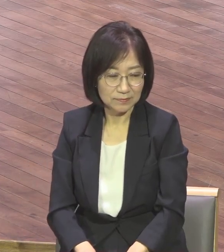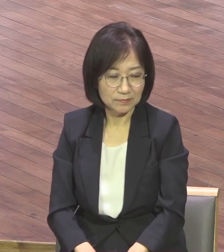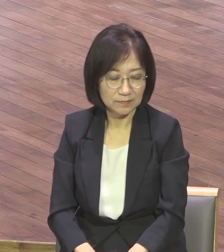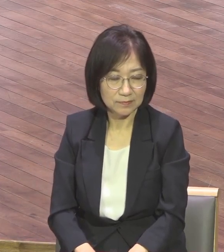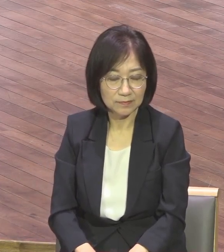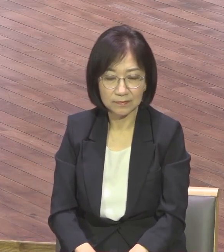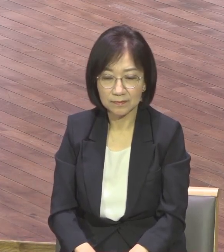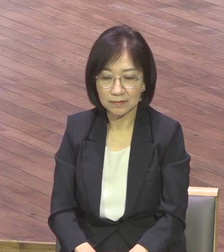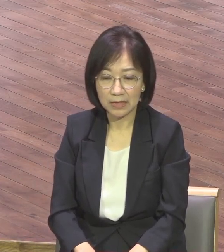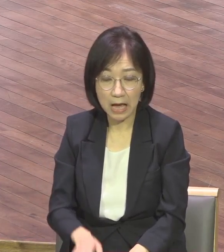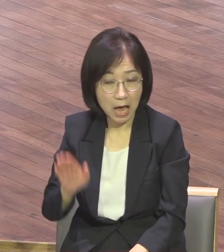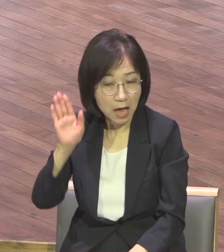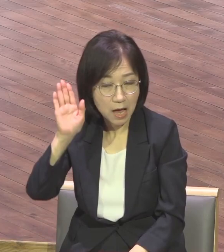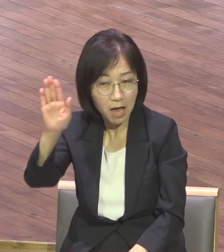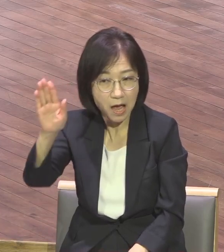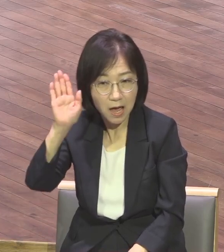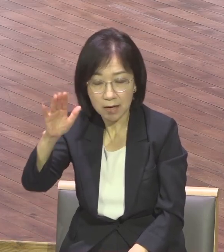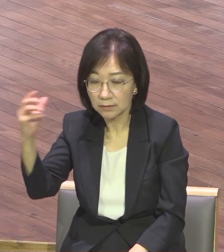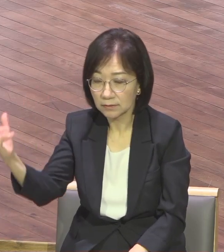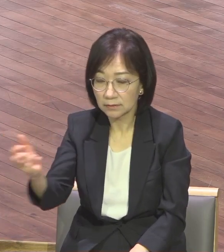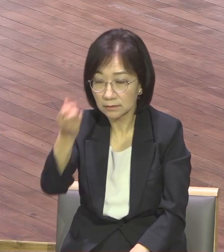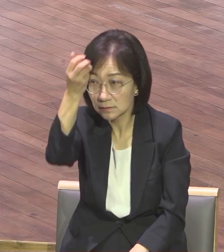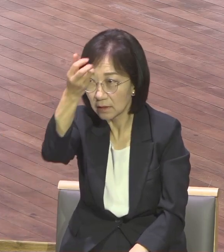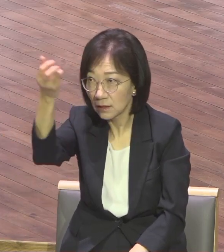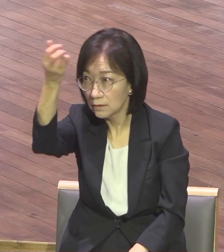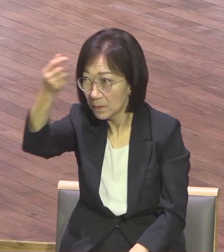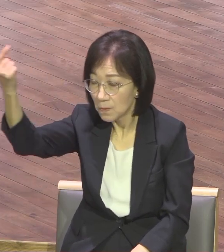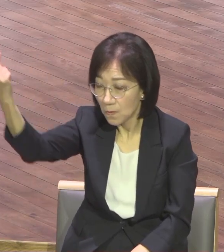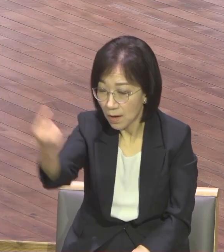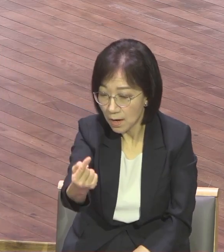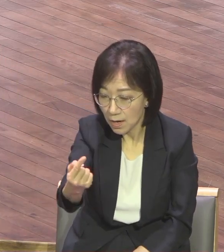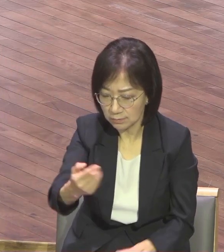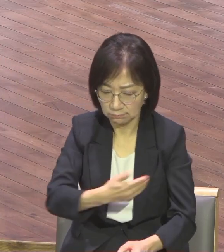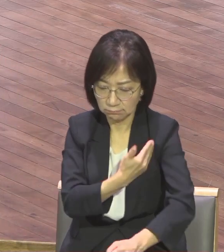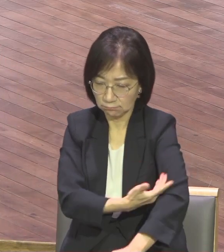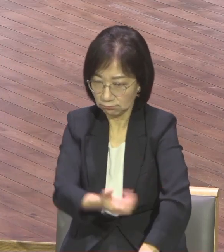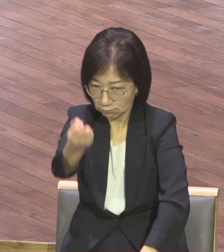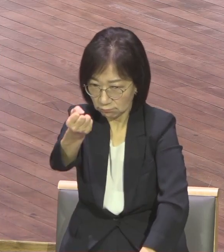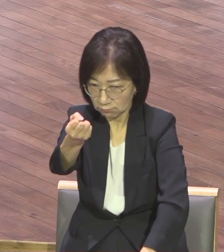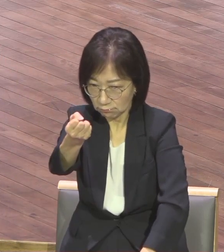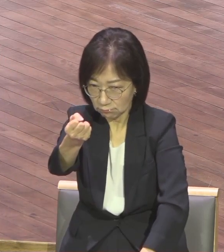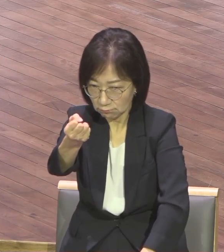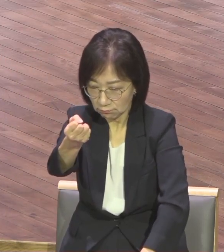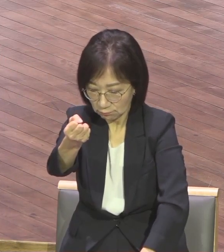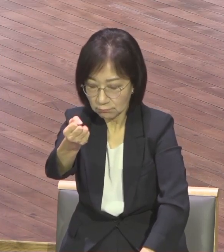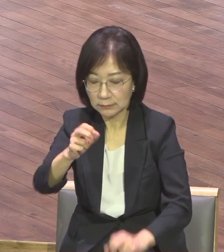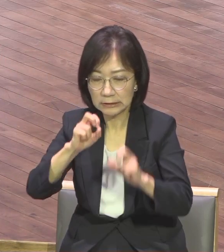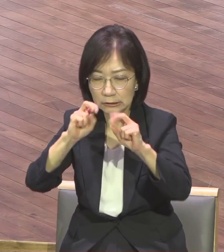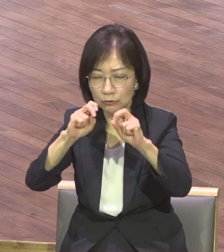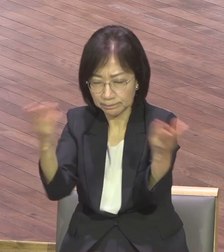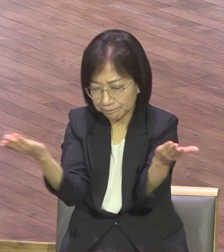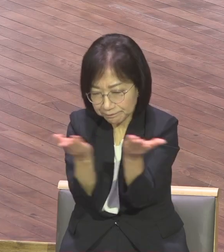약속하신 성령이 임하게 되면 그 권능을 힘입어서 선교적 삶을 살게 될 것이다.